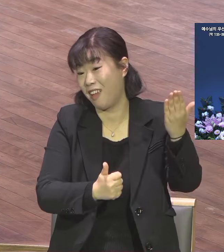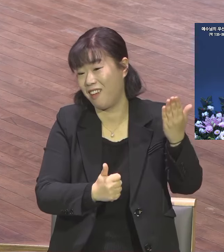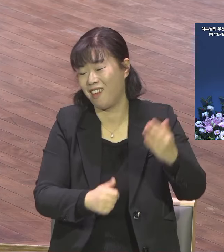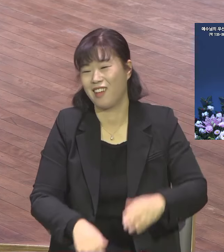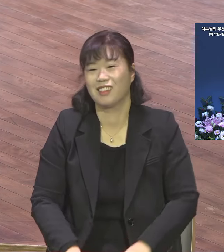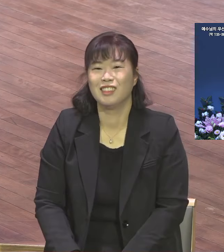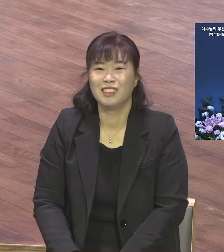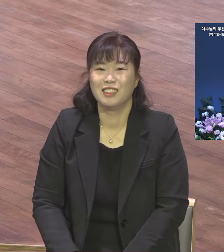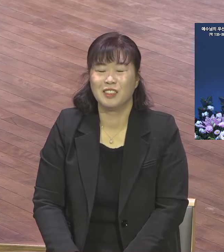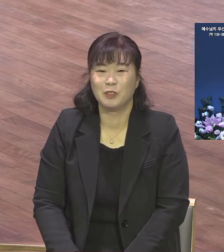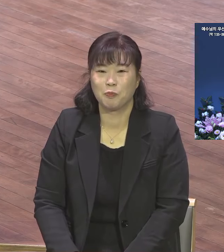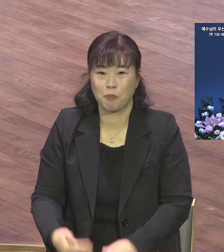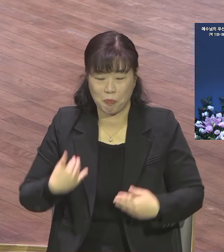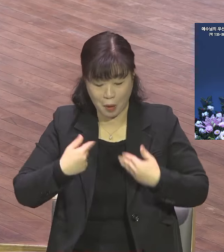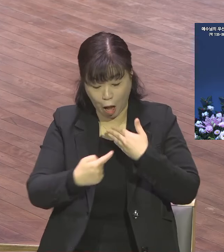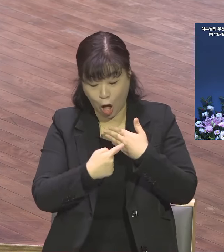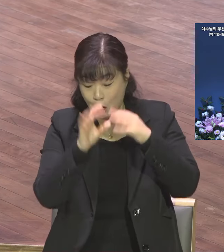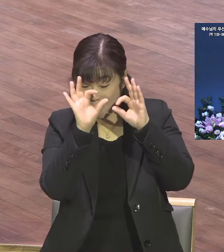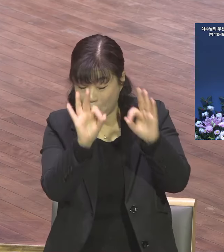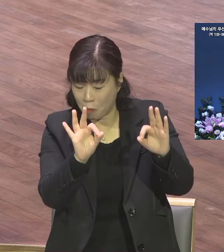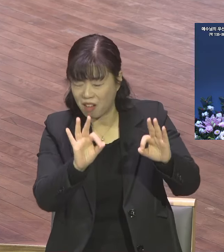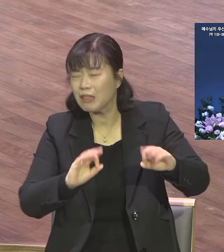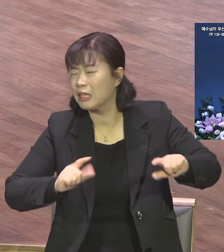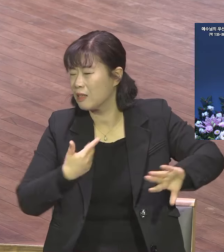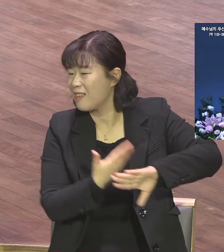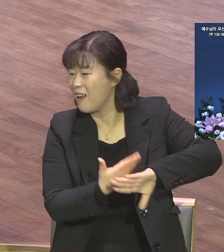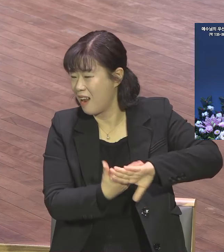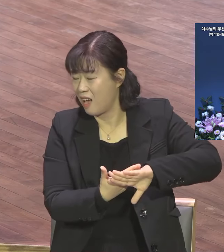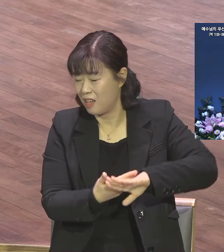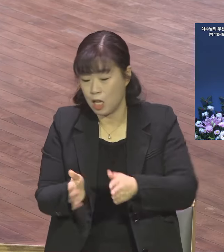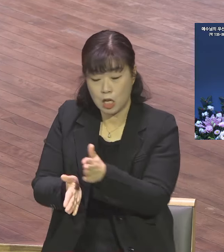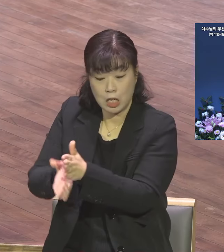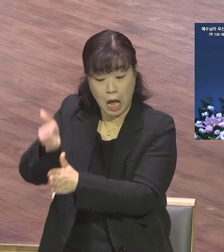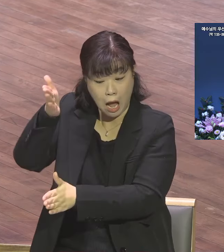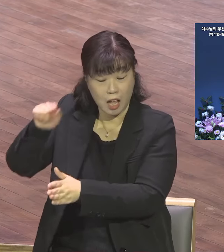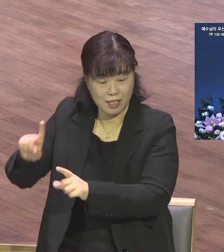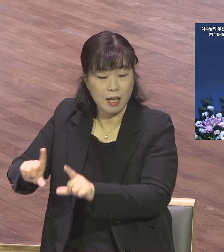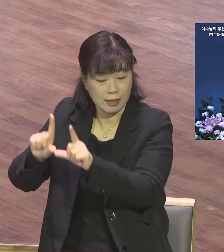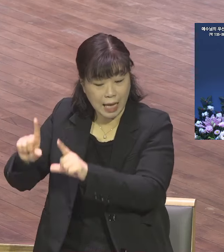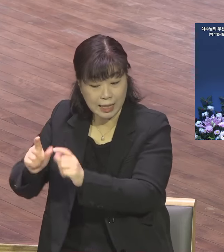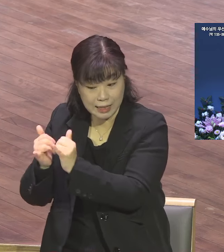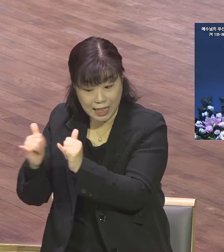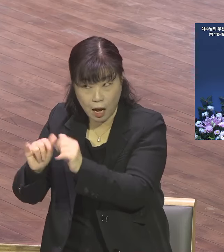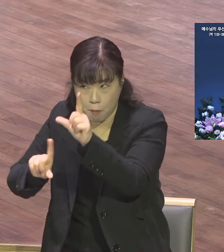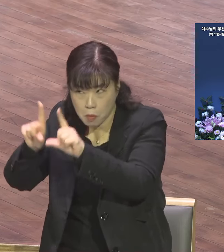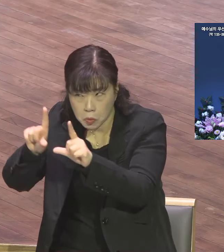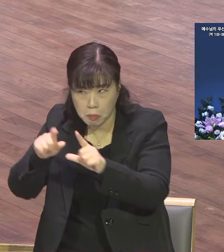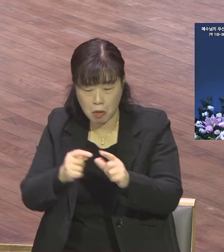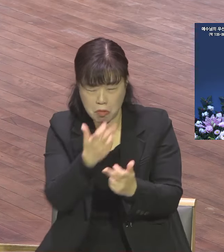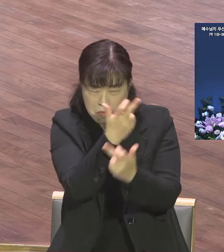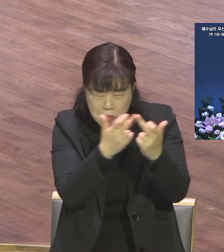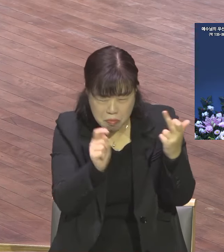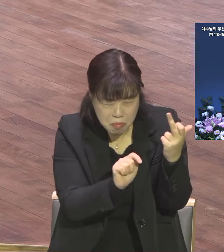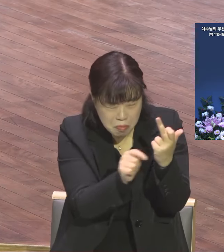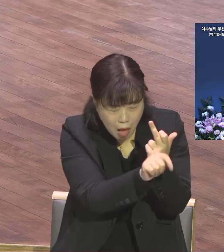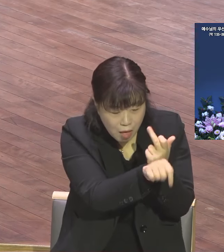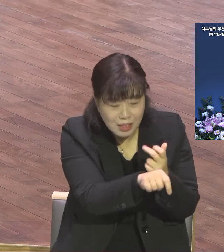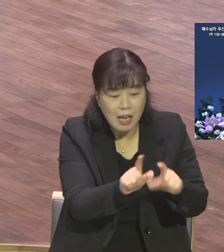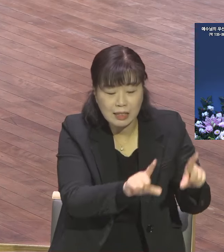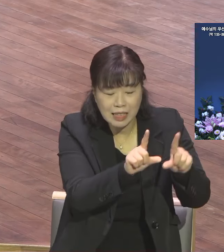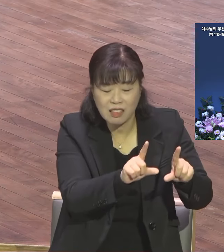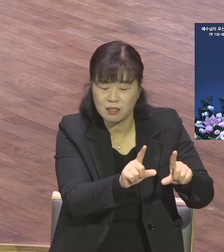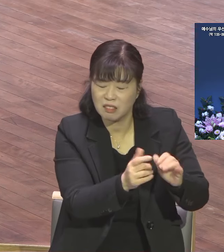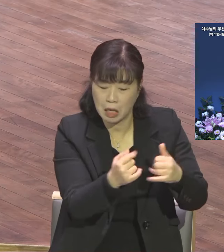다릅니다. 원주민은 옷도 다르고 모습이 다 달라요. 이야 정말 정글에서 자립을